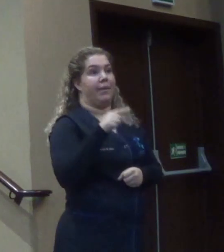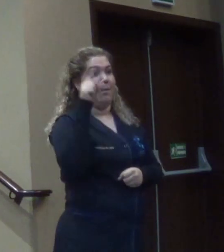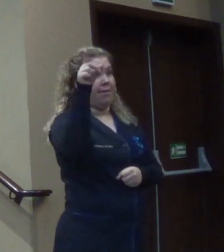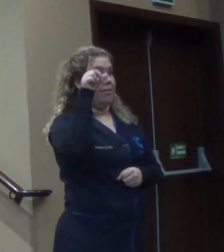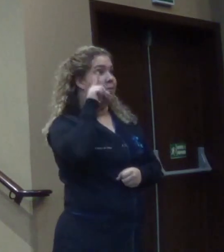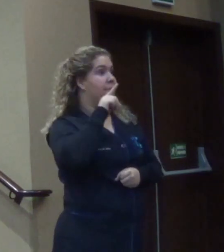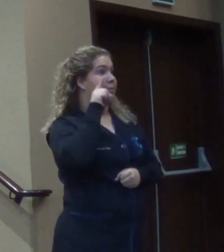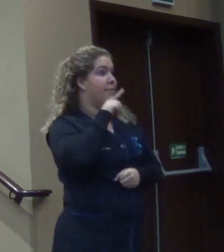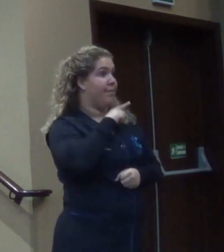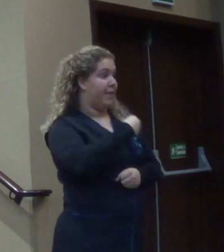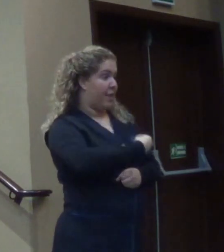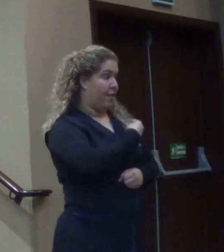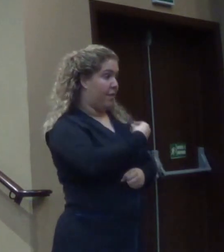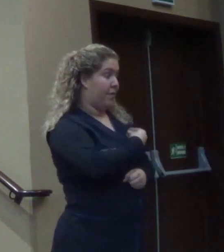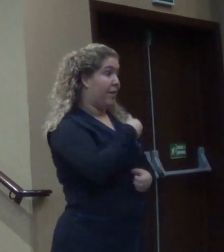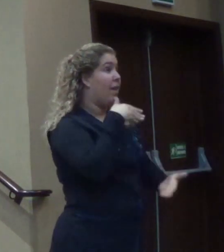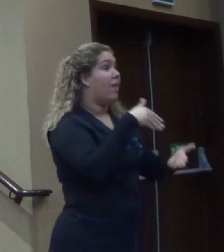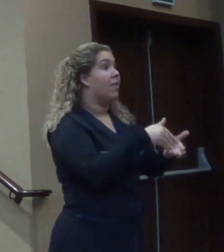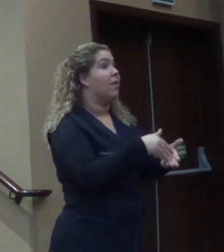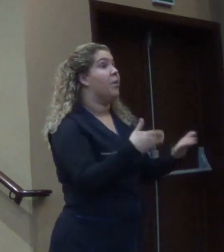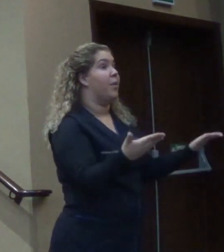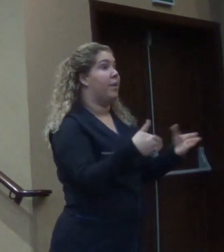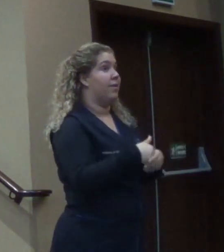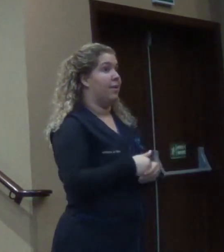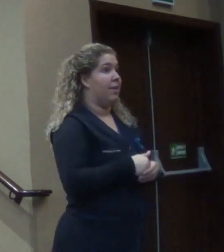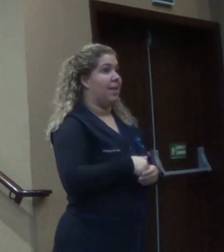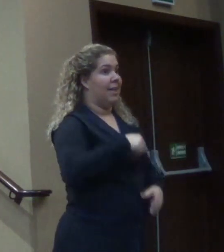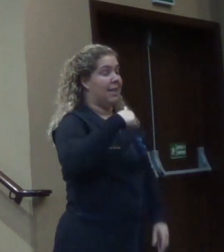Unidos, têm uma expectativa de vida de